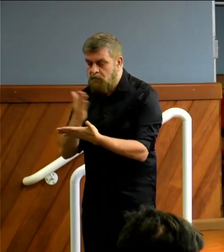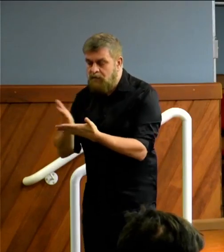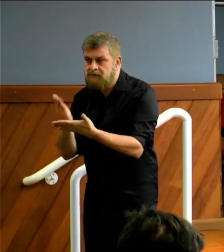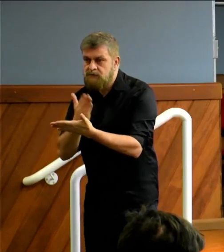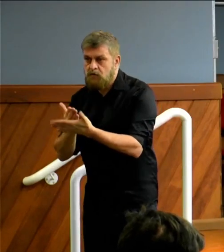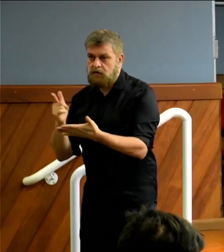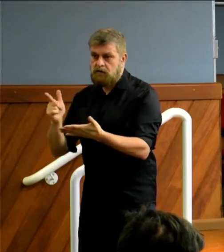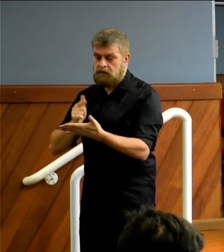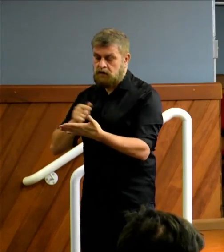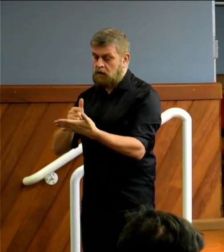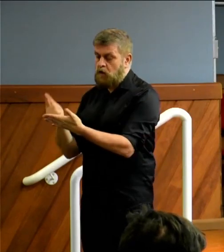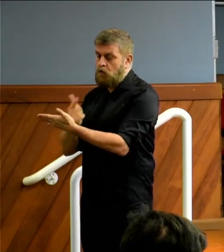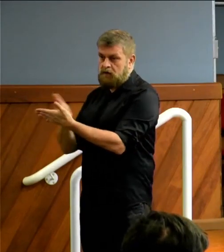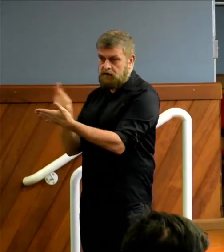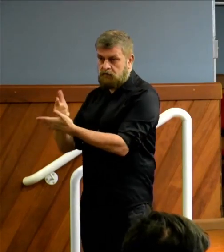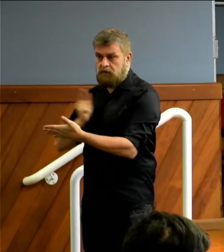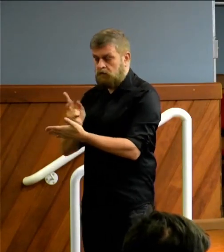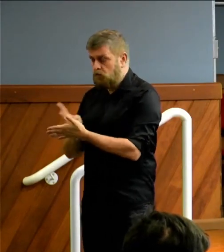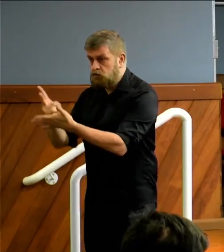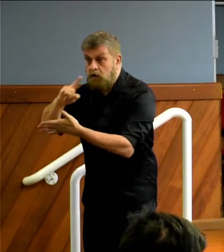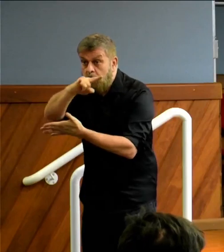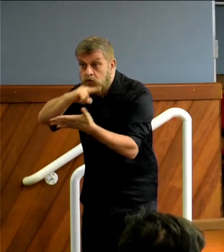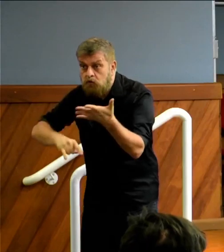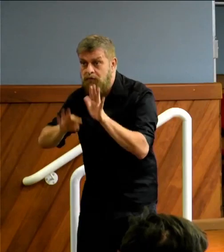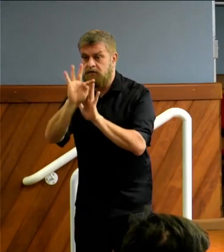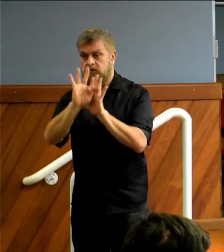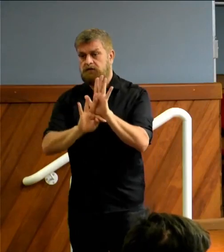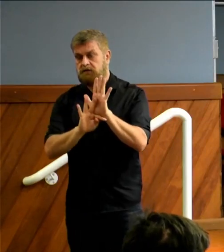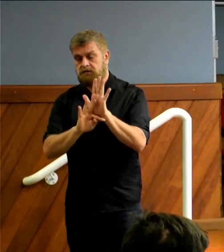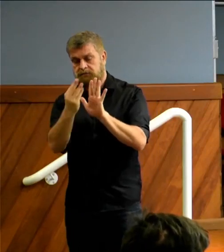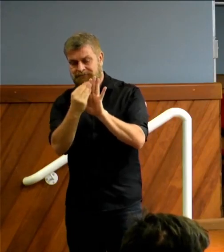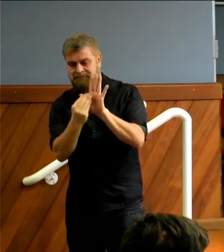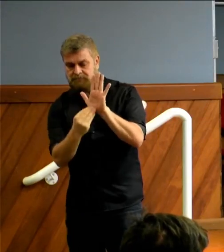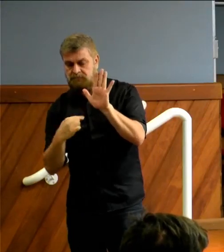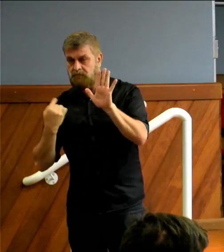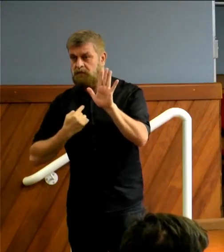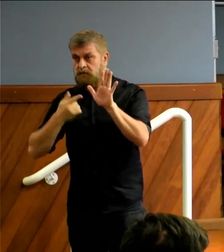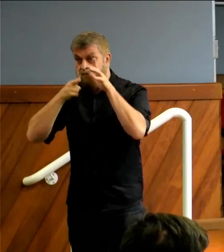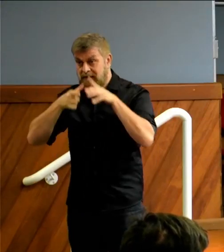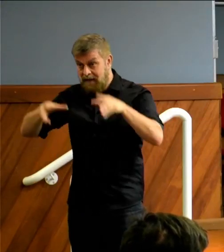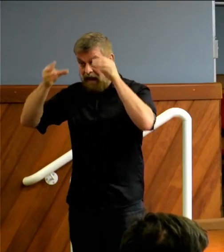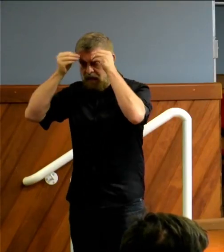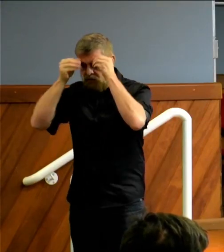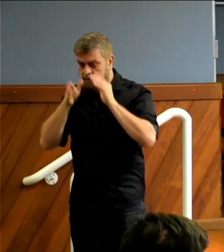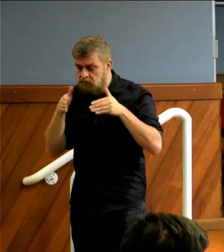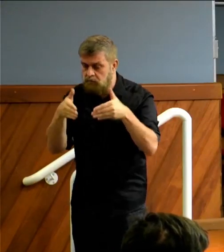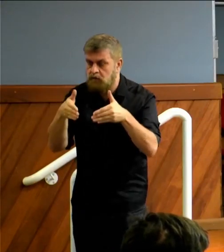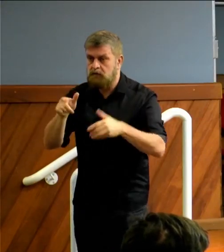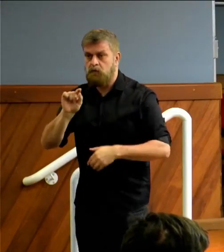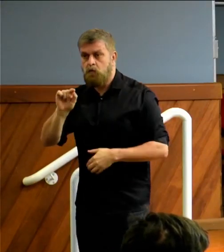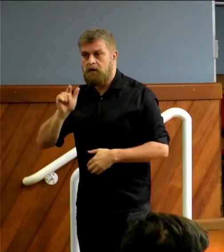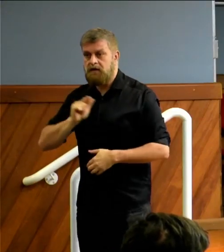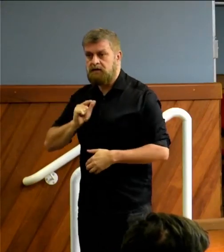folha encadernada, é um livro, então ele é um formato, continua sendo um documento textual, porque a gente está pensando muito mais na linguagem do que especificamente